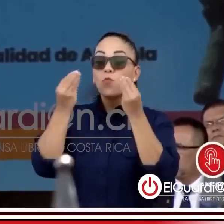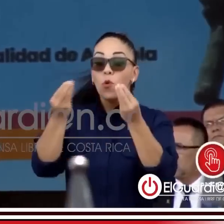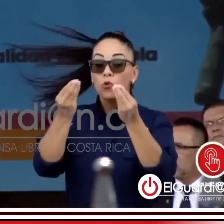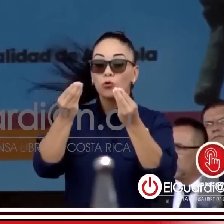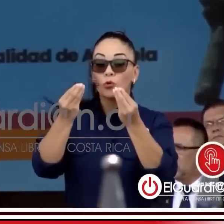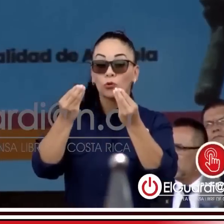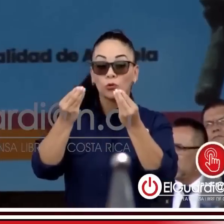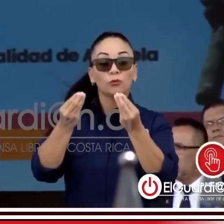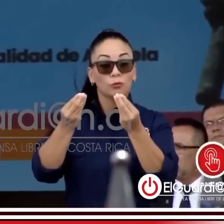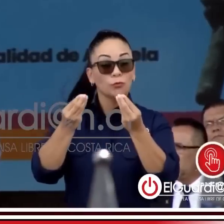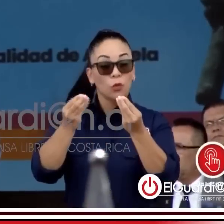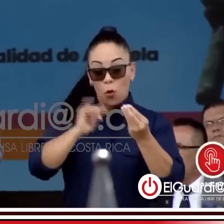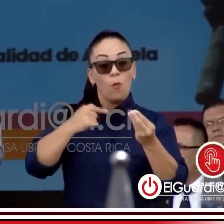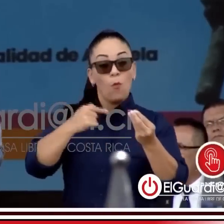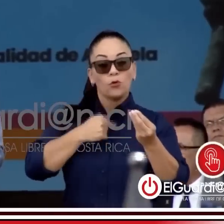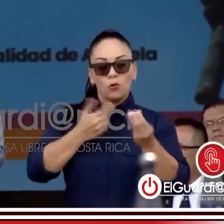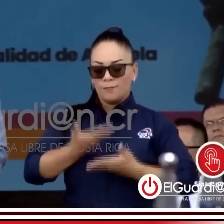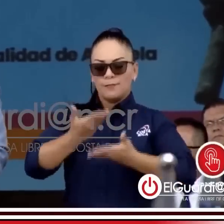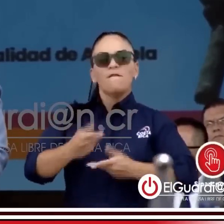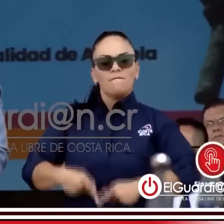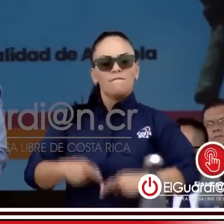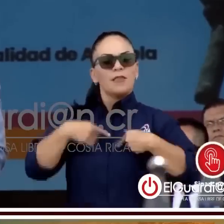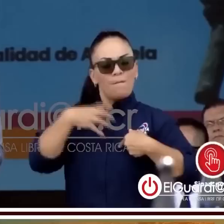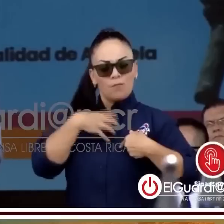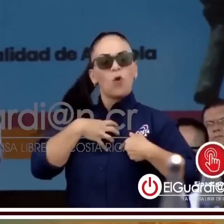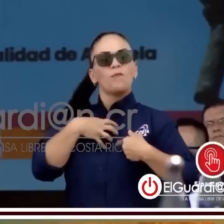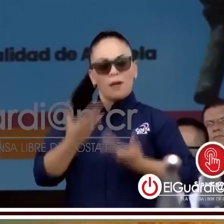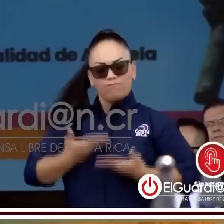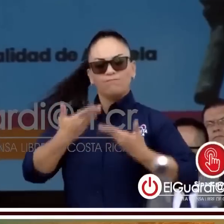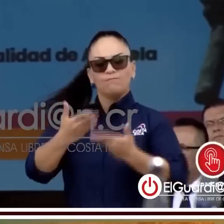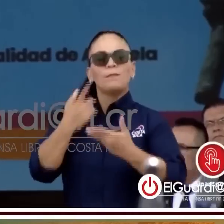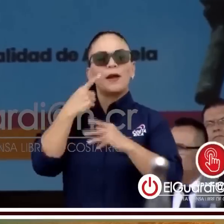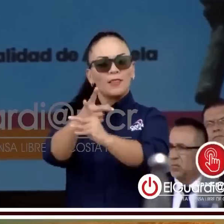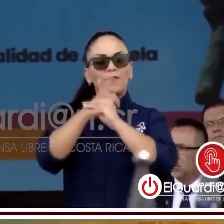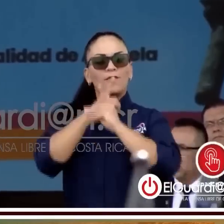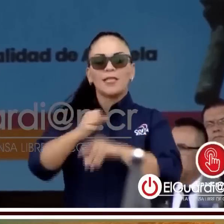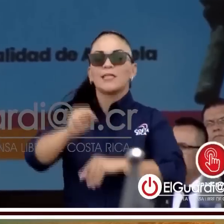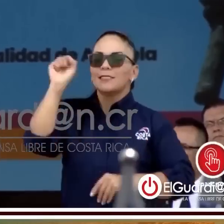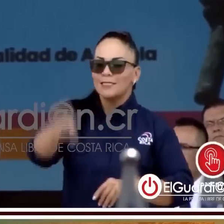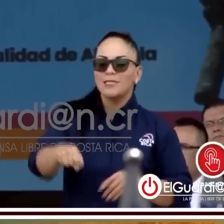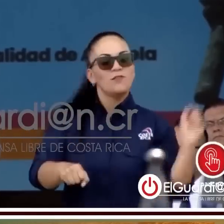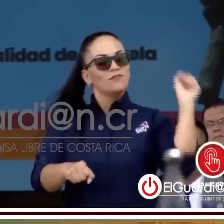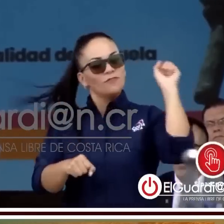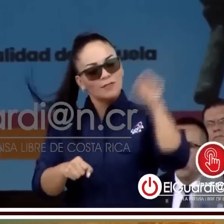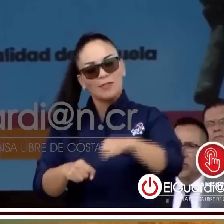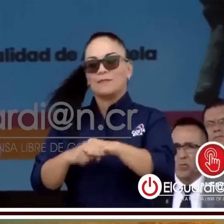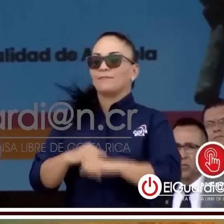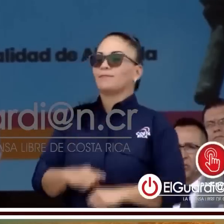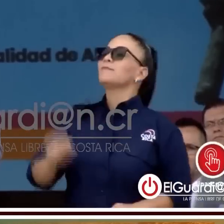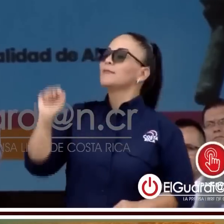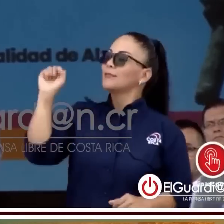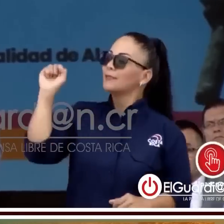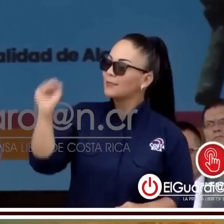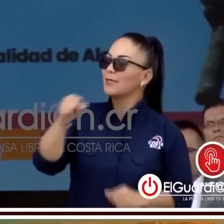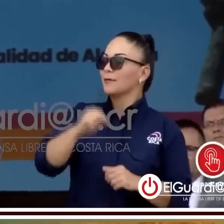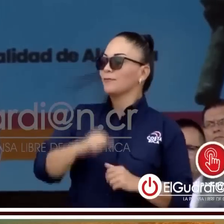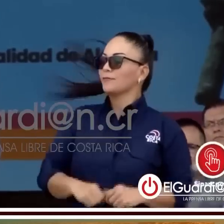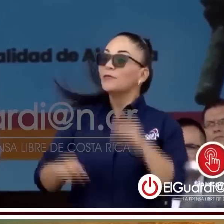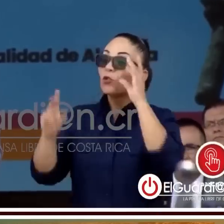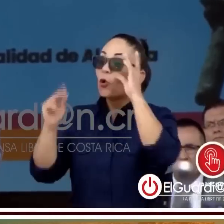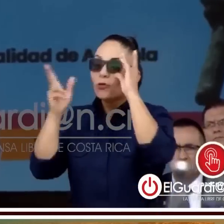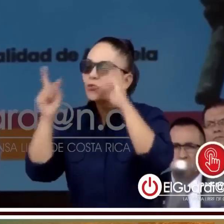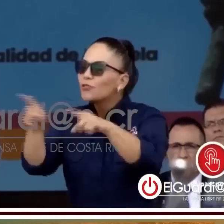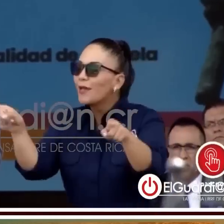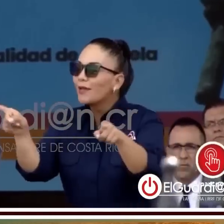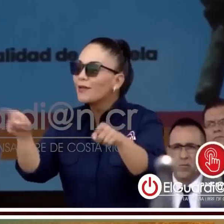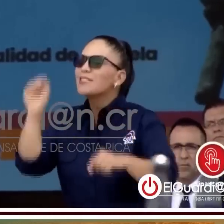daríamos la vida por defenderla como hicieron ellos. Sí o sí, sí. No los oí.